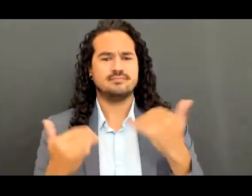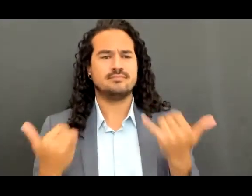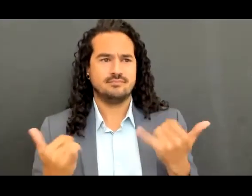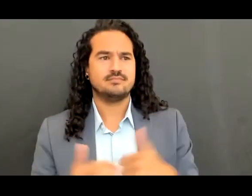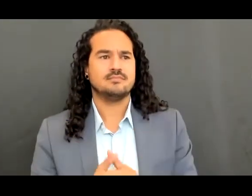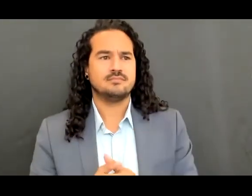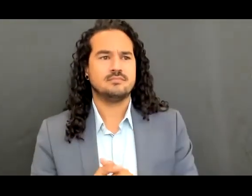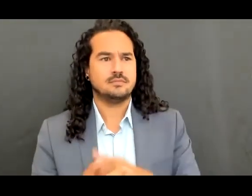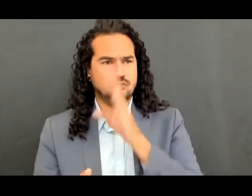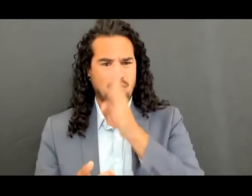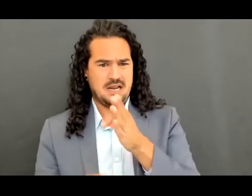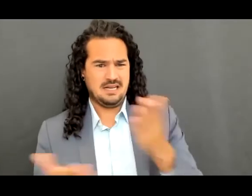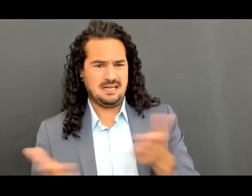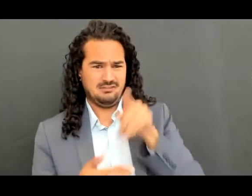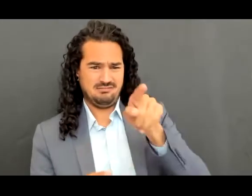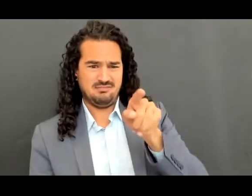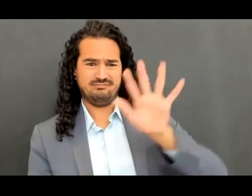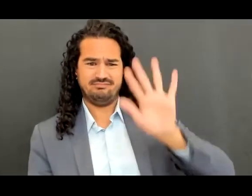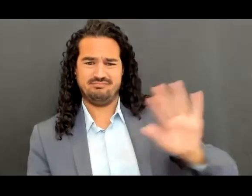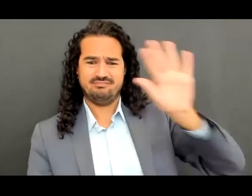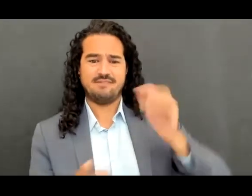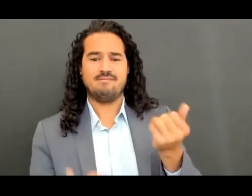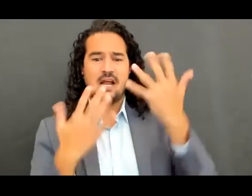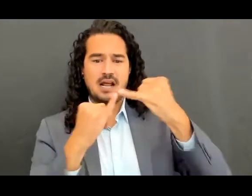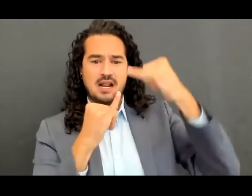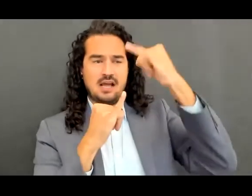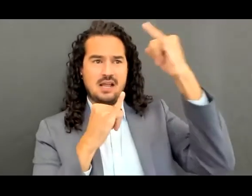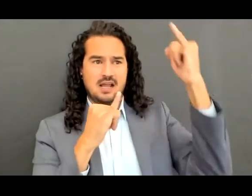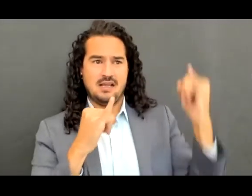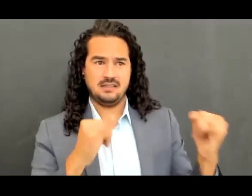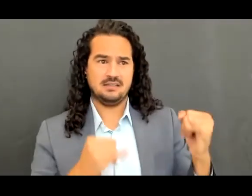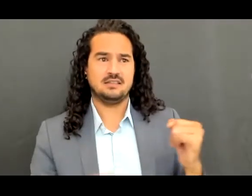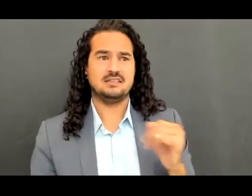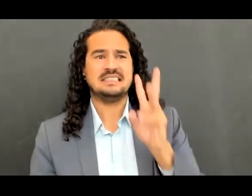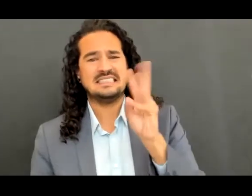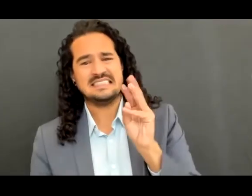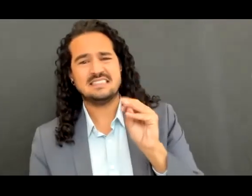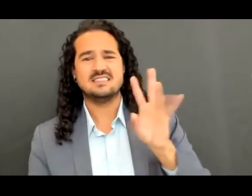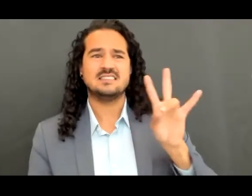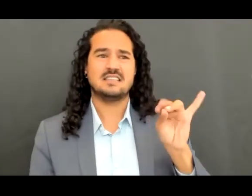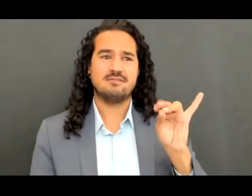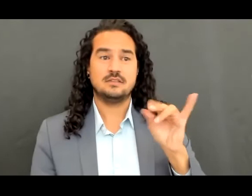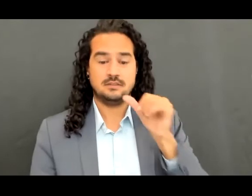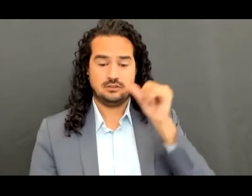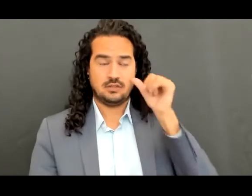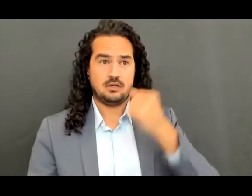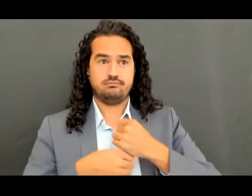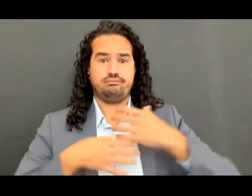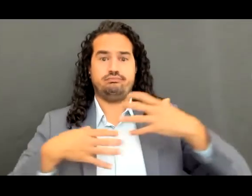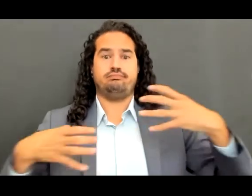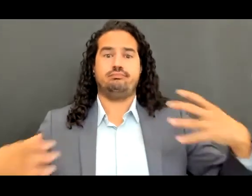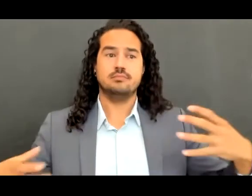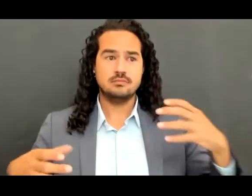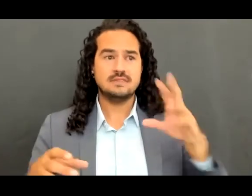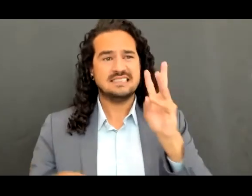Y bueno, todos van a estar aquí en la línea de fuego trabajando. Tenemos 67 personas que han llegado entre ayer y hoy. O sea